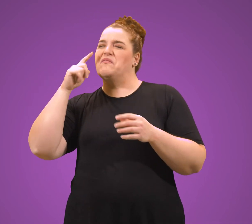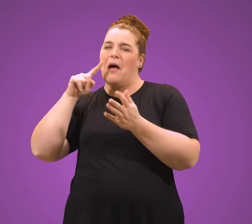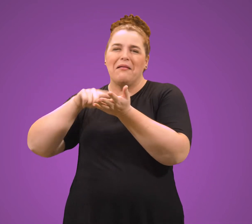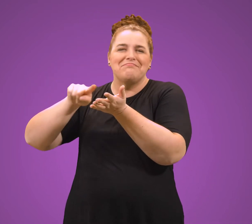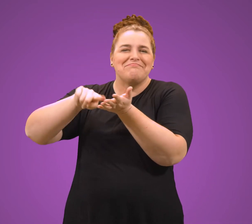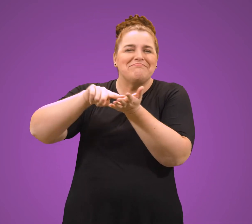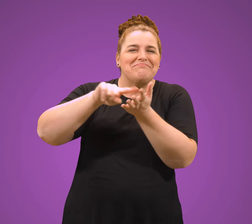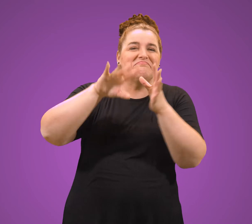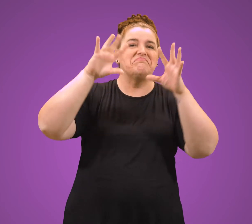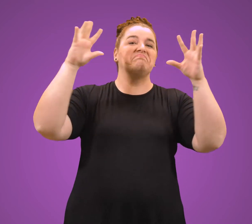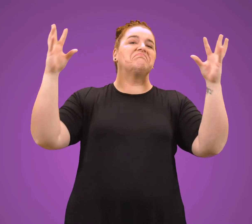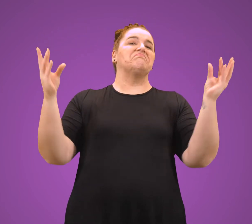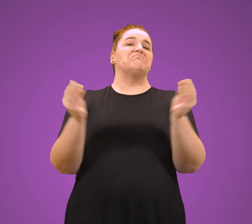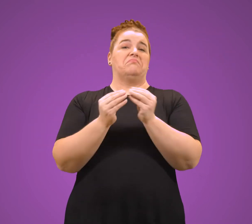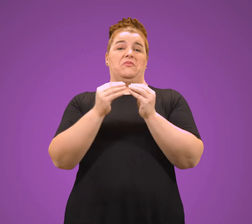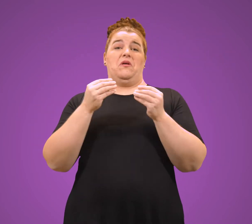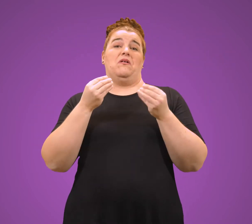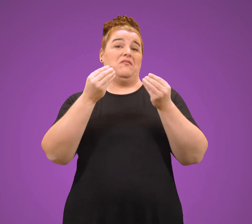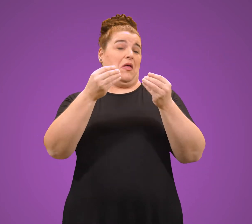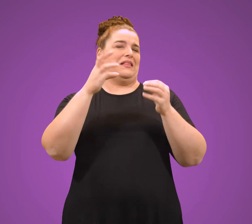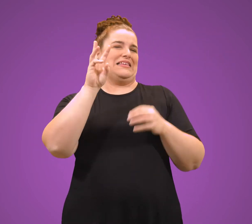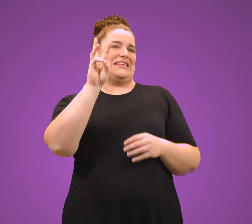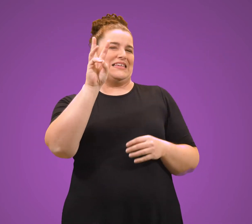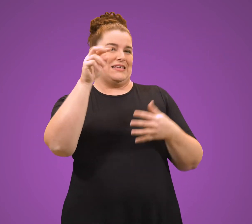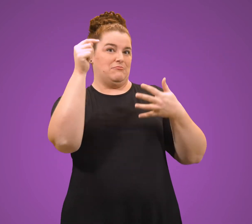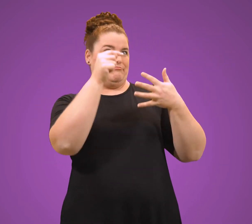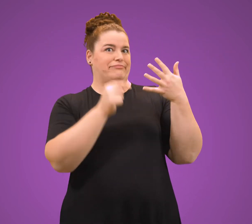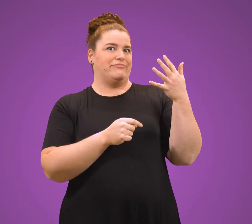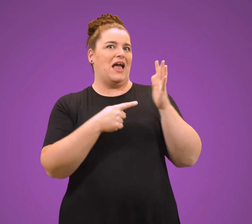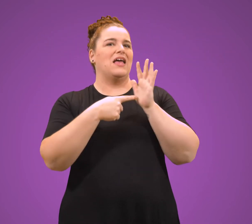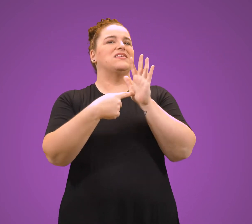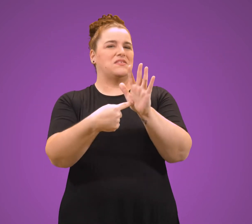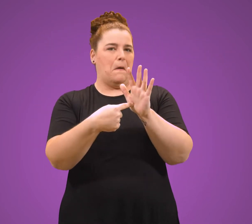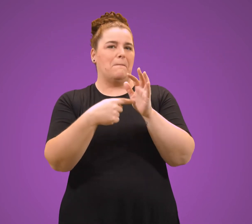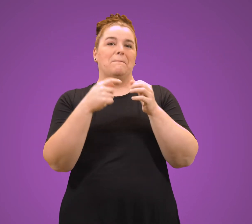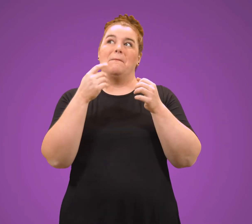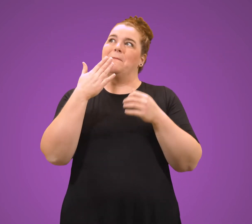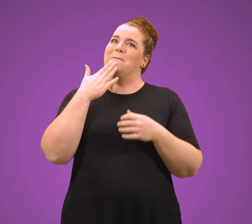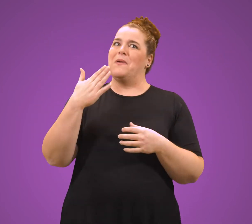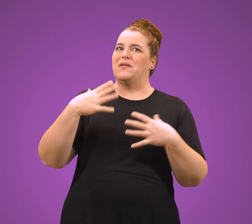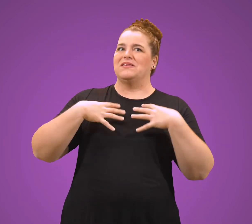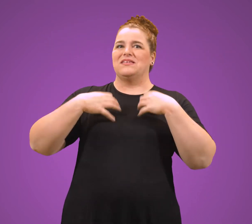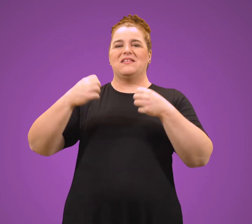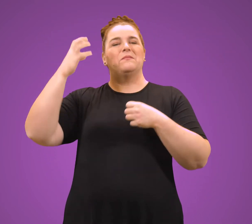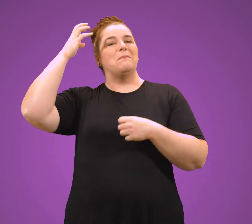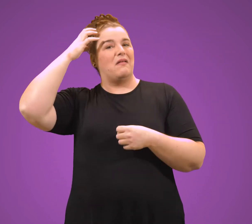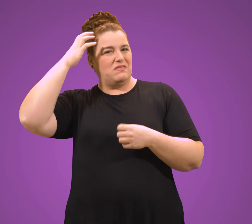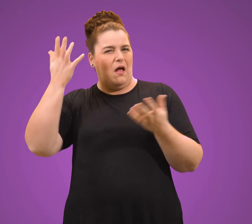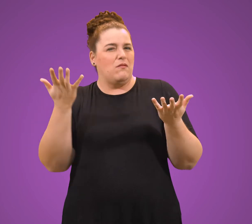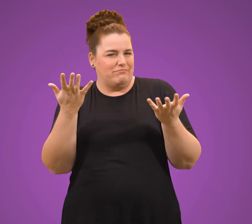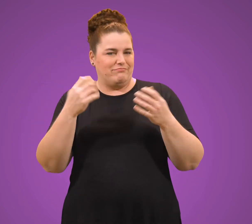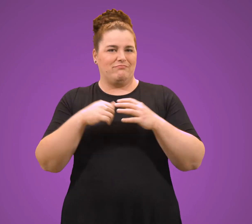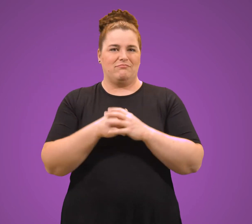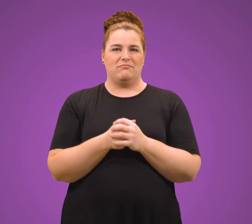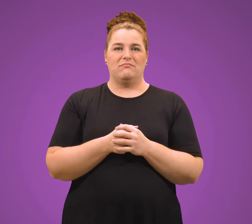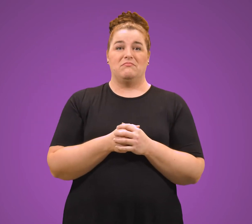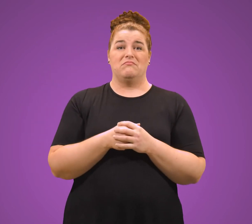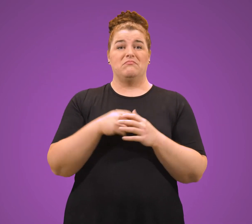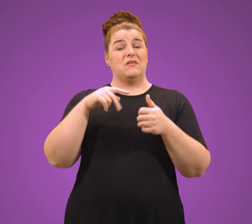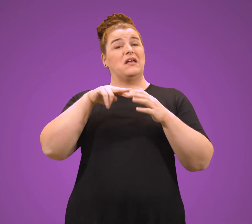Cependant, 6 facteurs communs de bien-être ressortent de différentes descriptions et définitions au Canada et dans le monde entier.